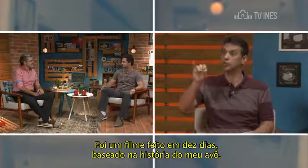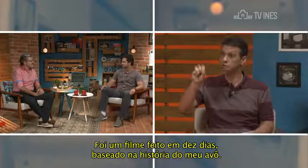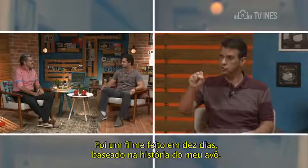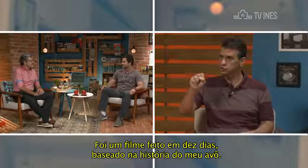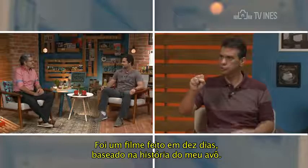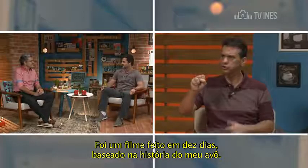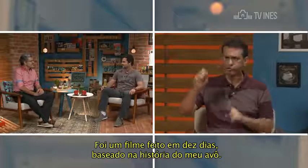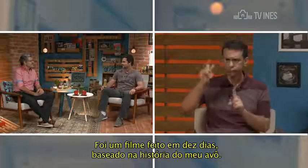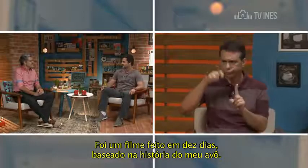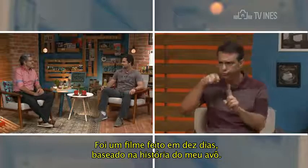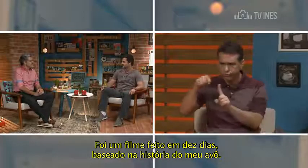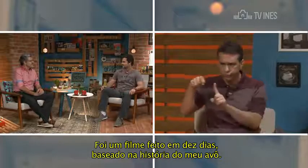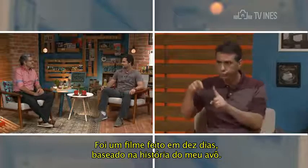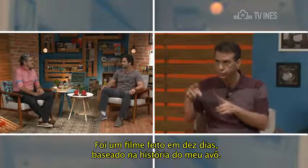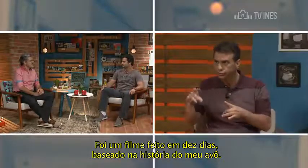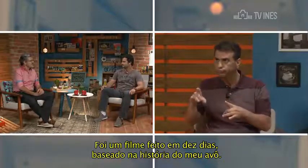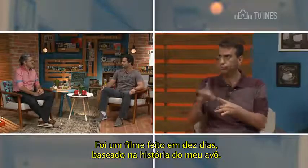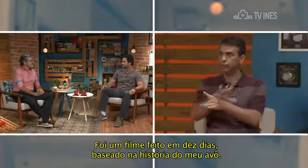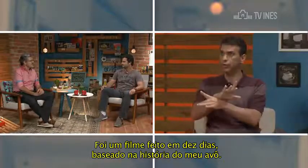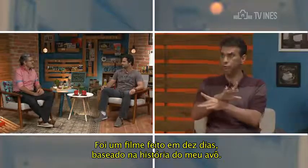dias,